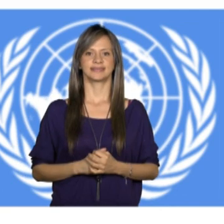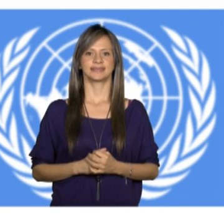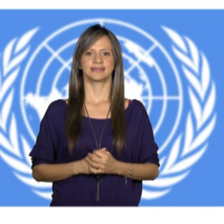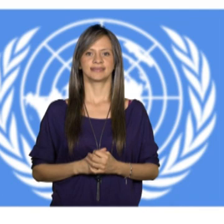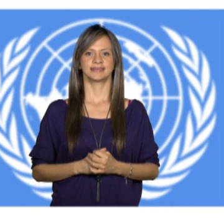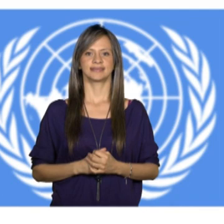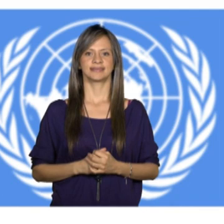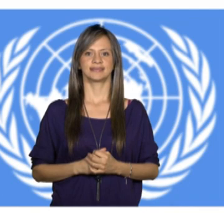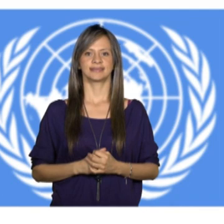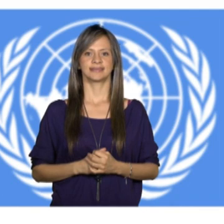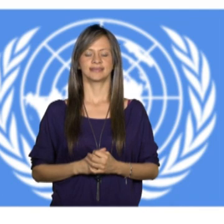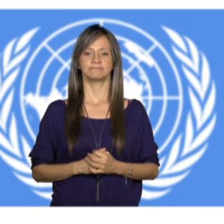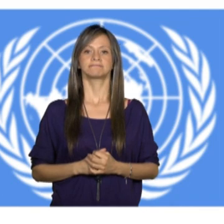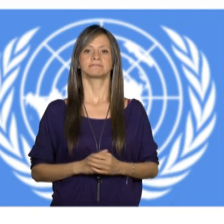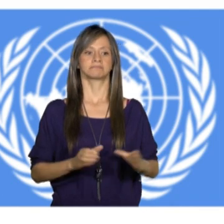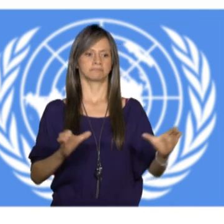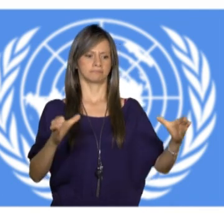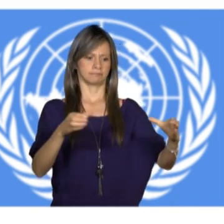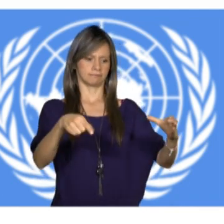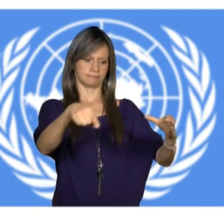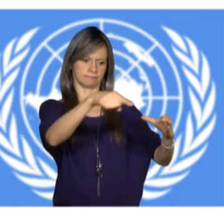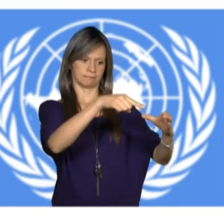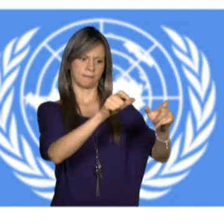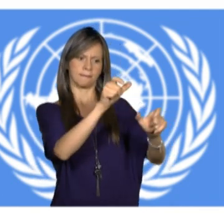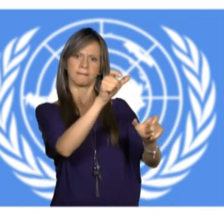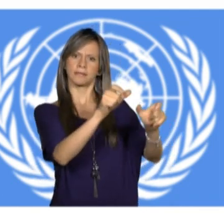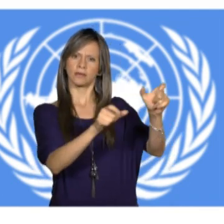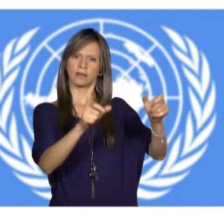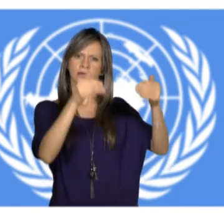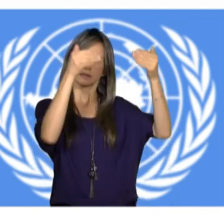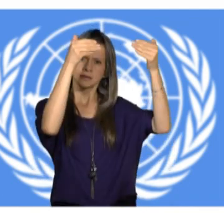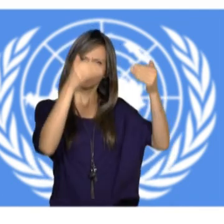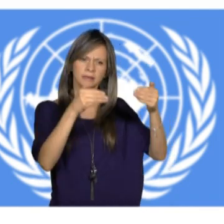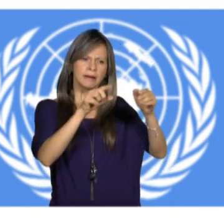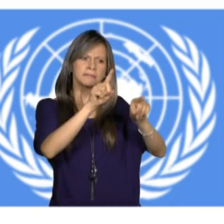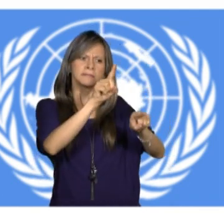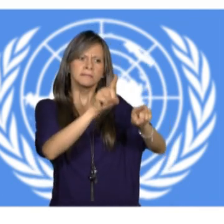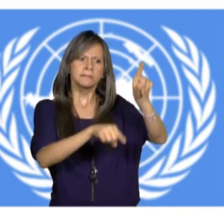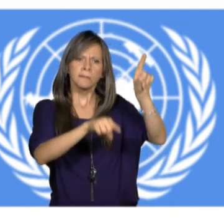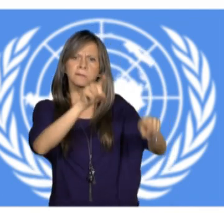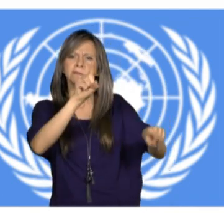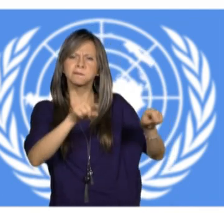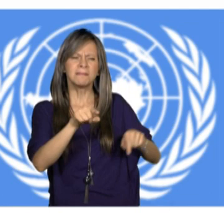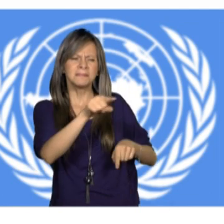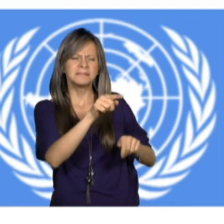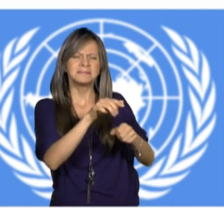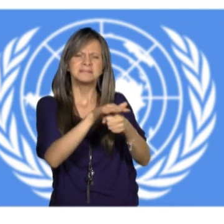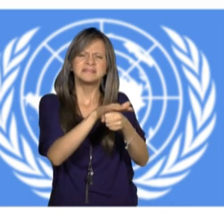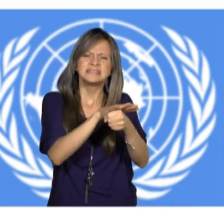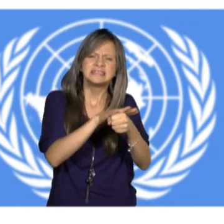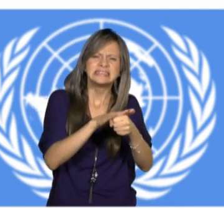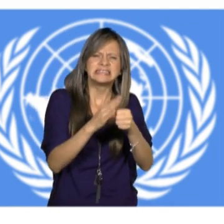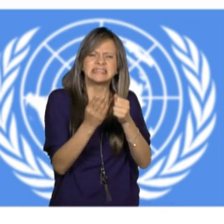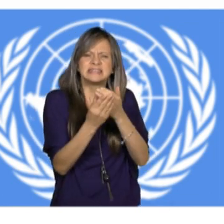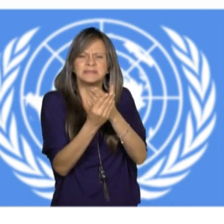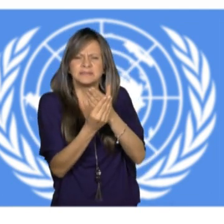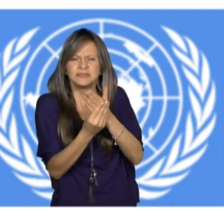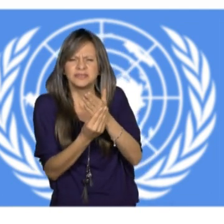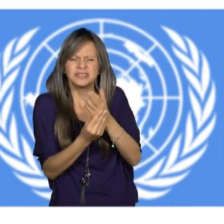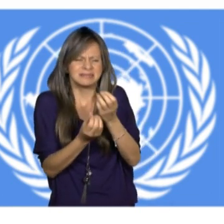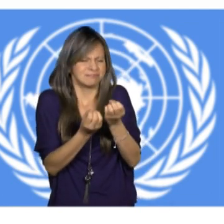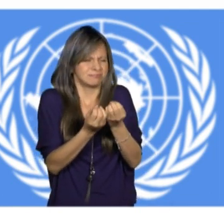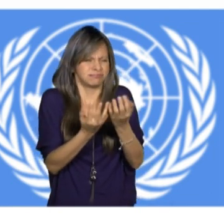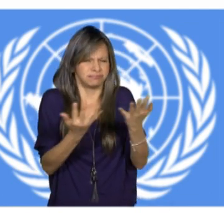T. Destacando el hecho de que la mayoría de las personas con discapacidad viven en condiciones de pobreza